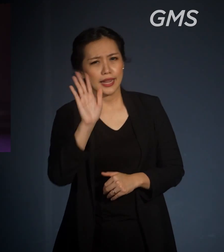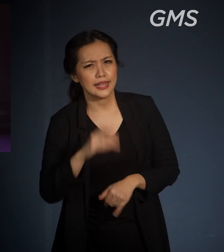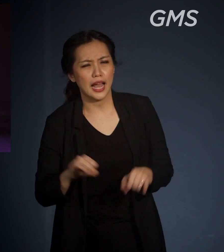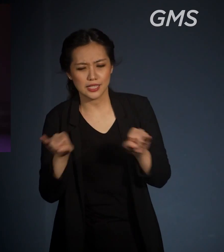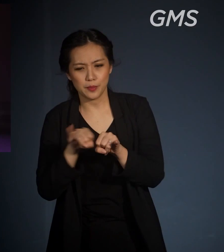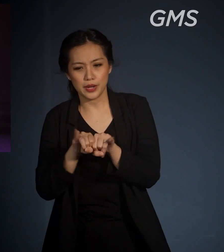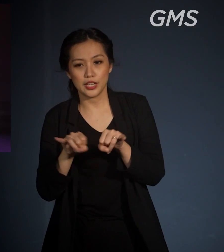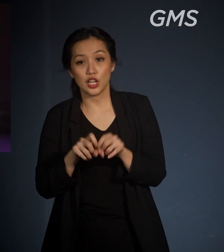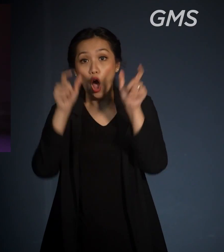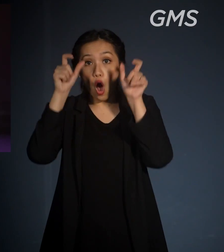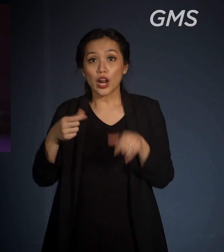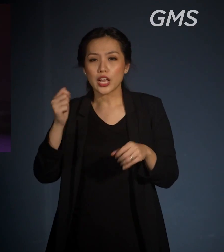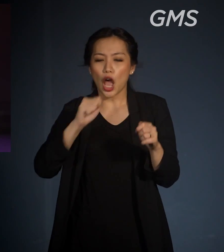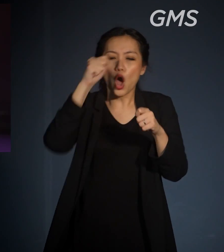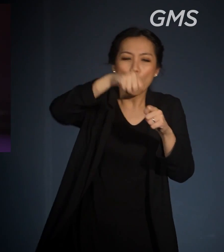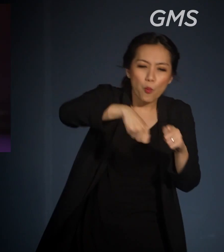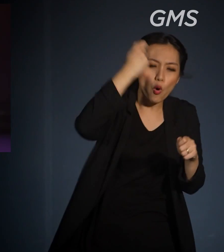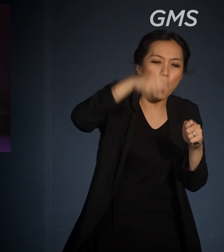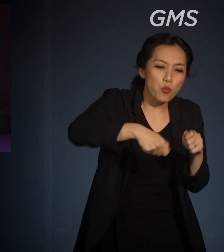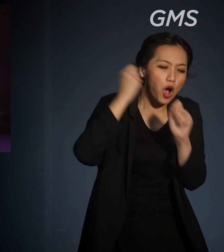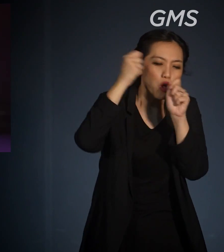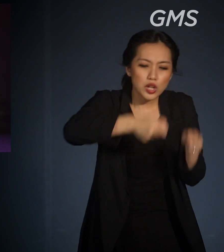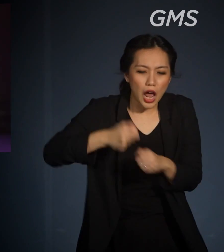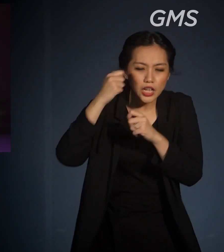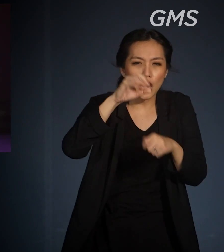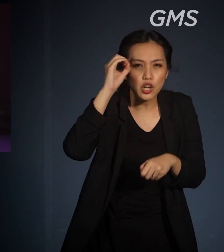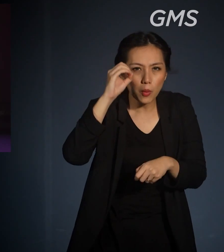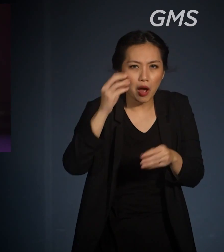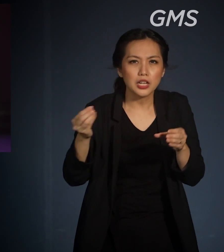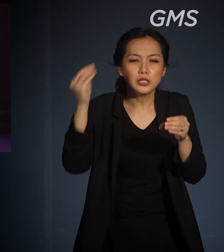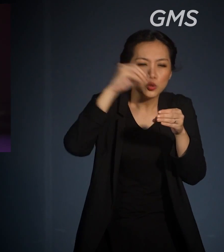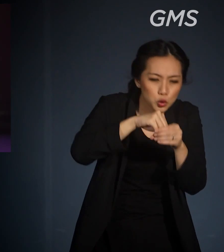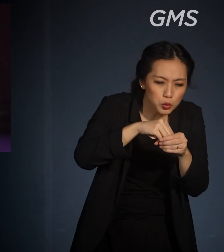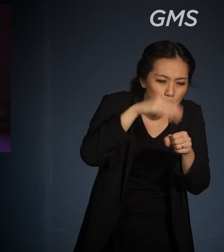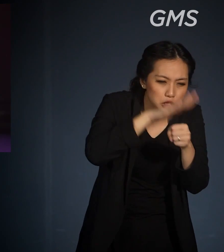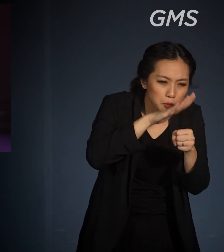menggali lubang lalu menaruh talenta itu di dalam tanah.